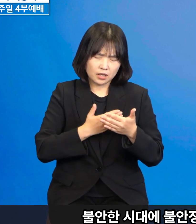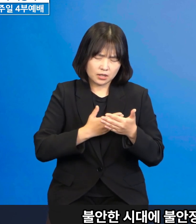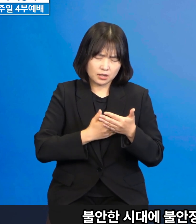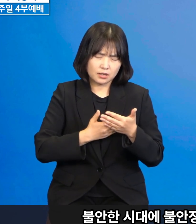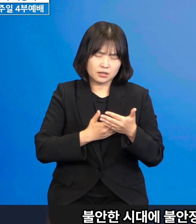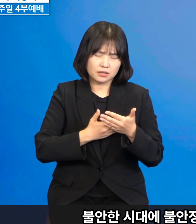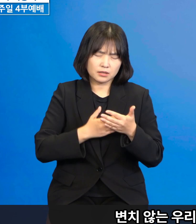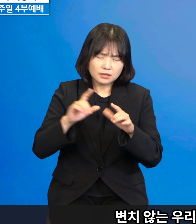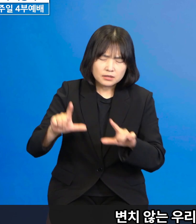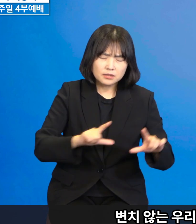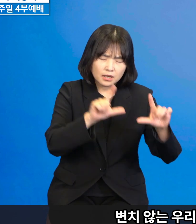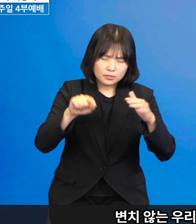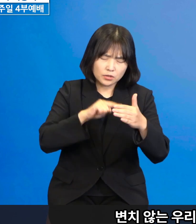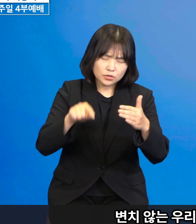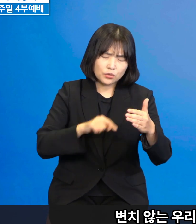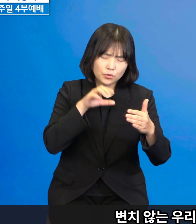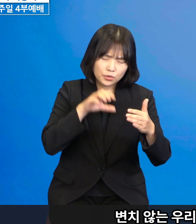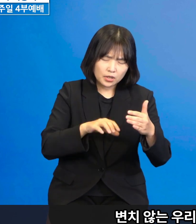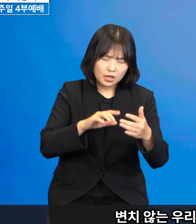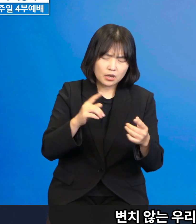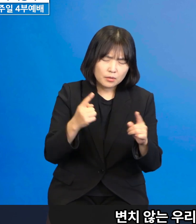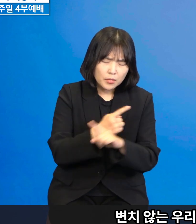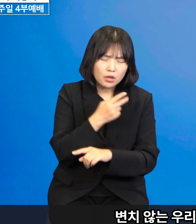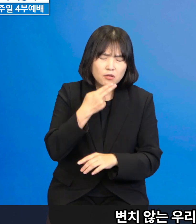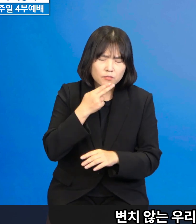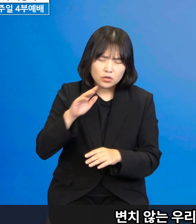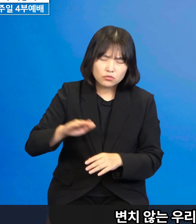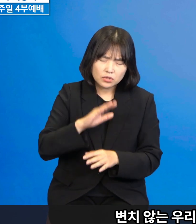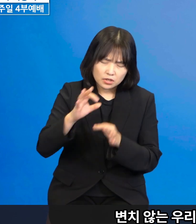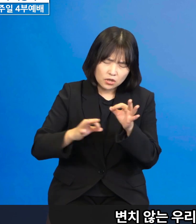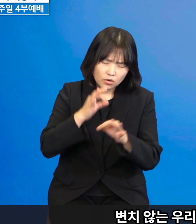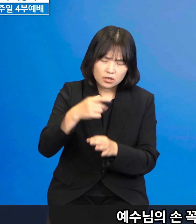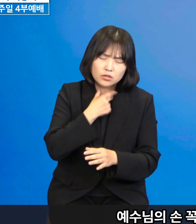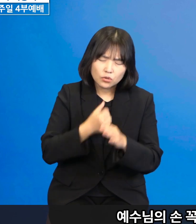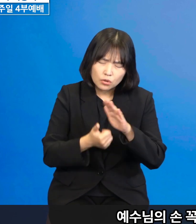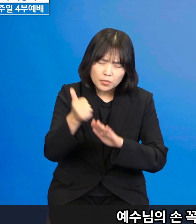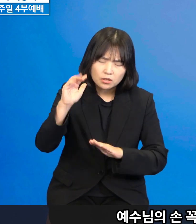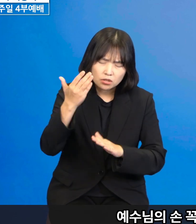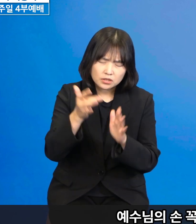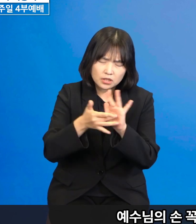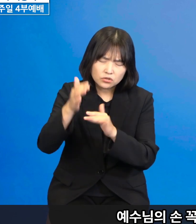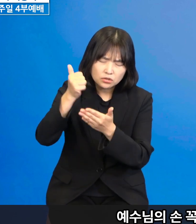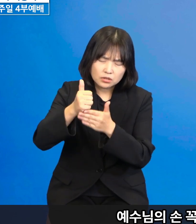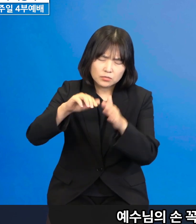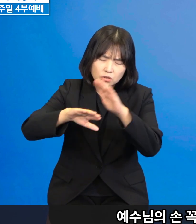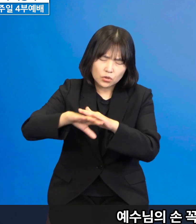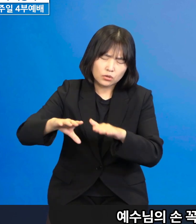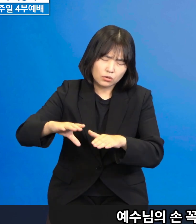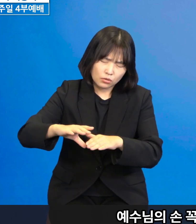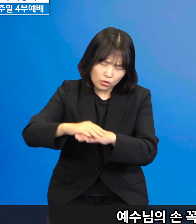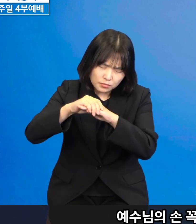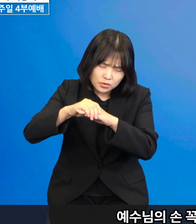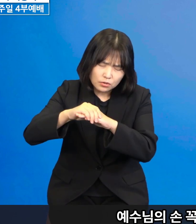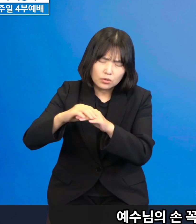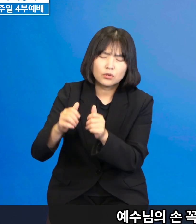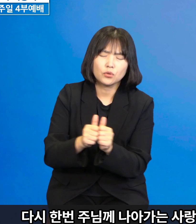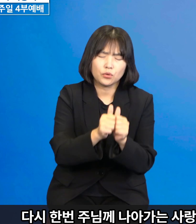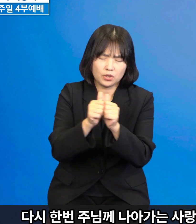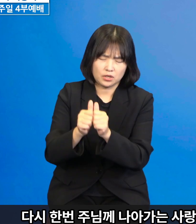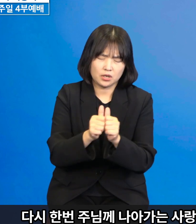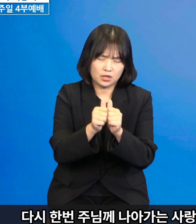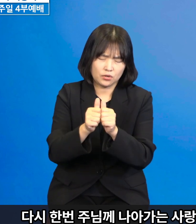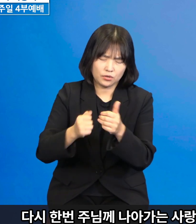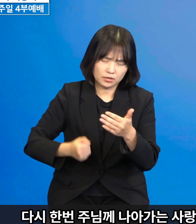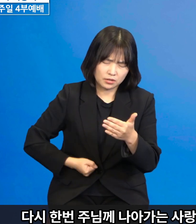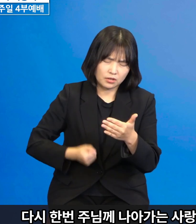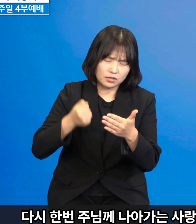속에서 변치 않는 우리의 영원한 소망 대신 예수님의 손 꼭 붙잡고 동행하기로 다시